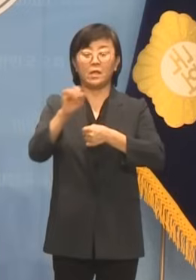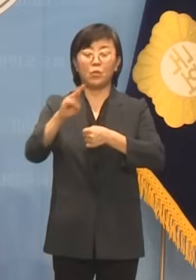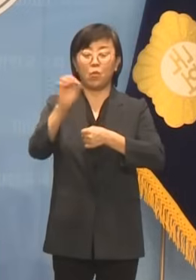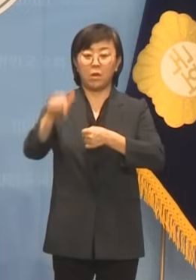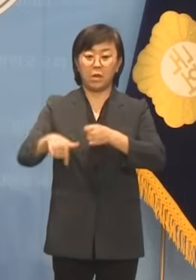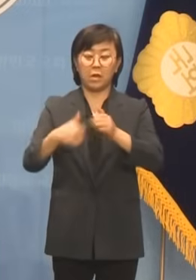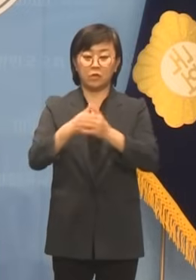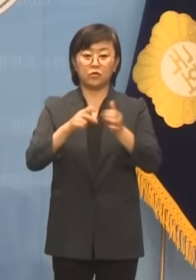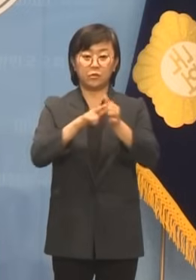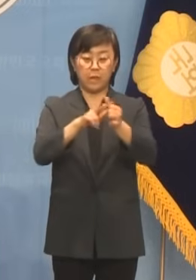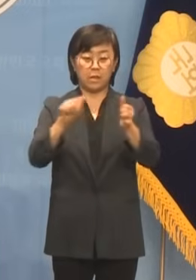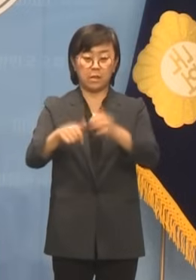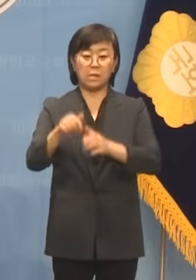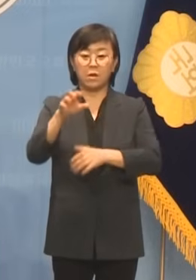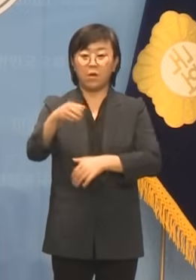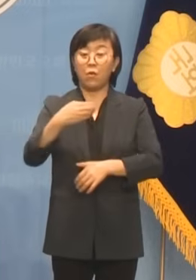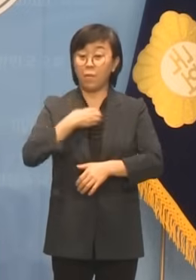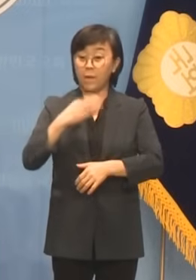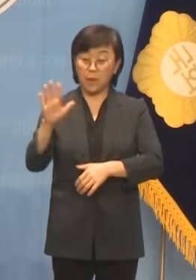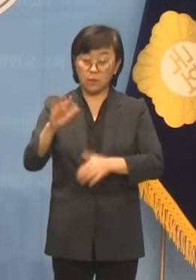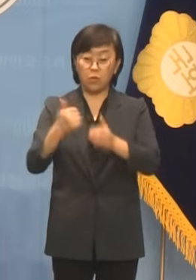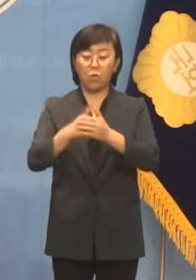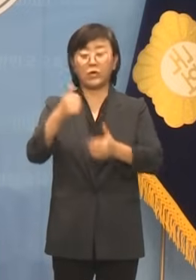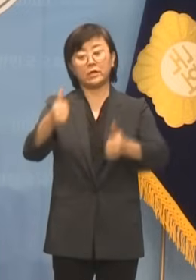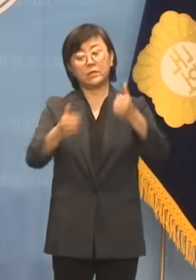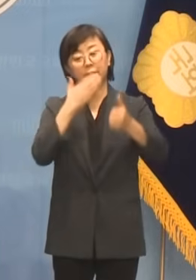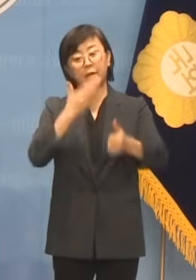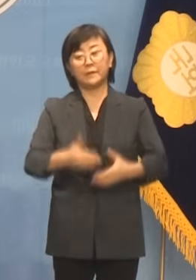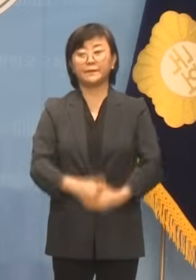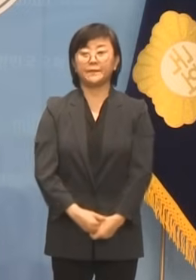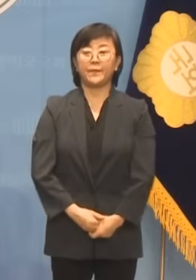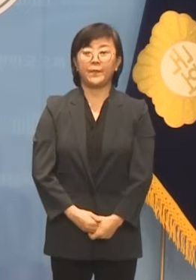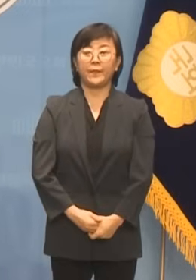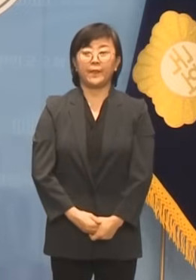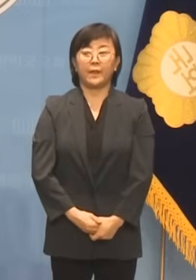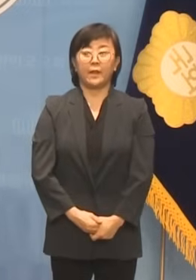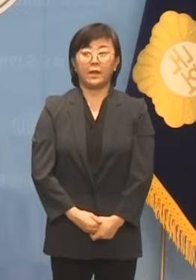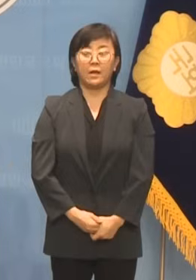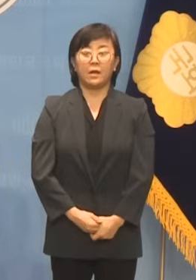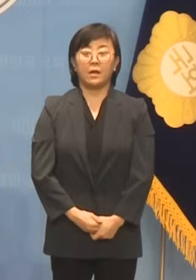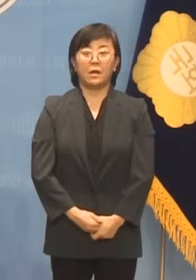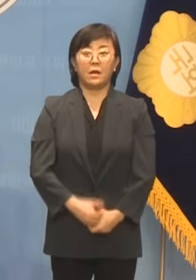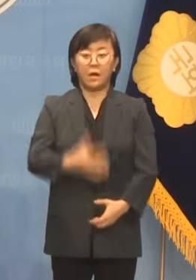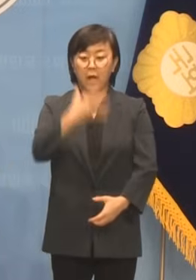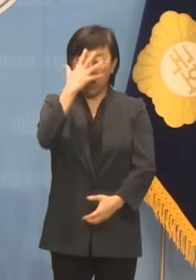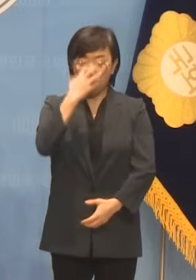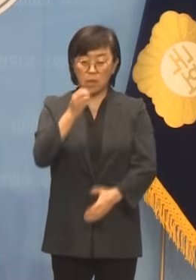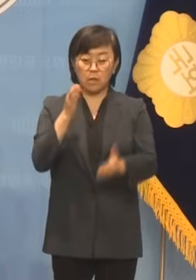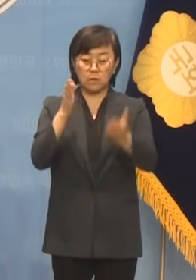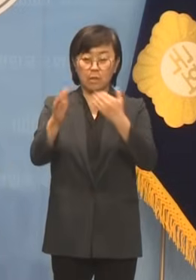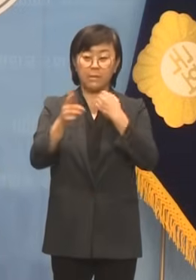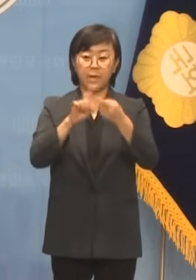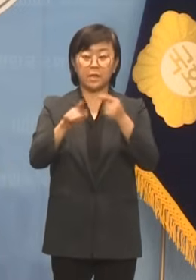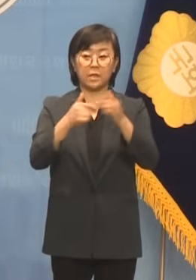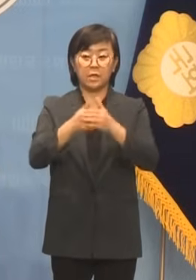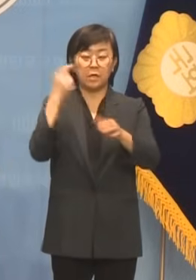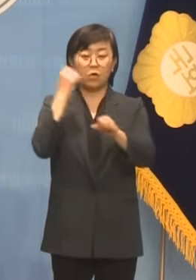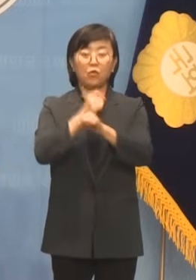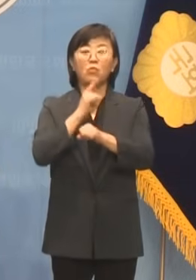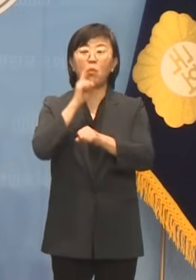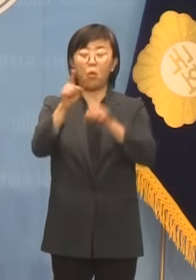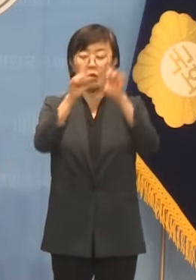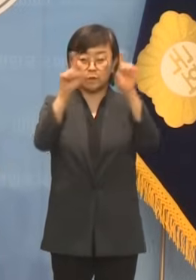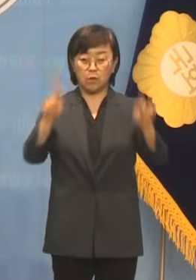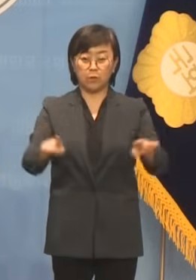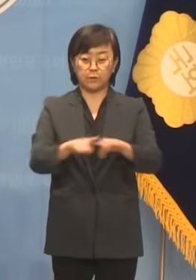출마로 이곳은 험지가 아닌 격전지가 될 것입니다. 암울한 전망이 국내외의 연구 보고서를